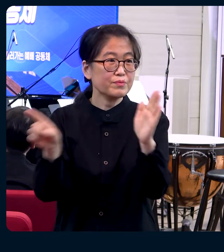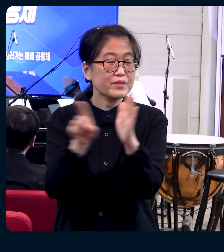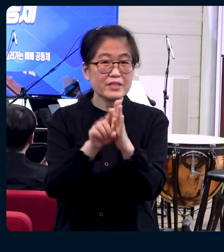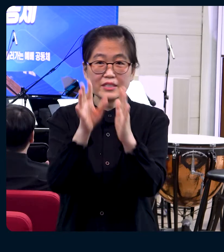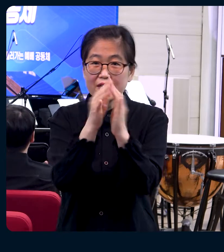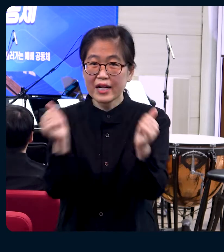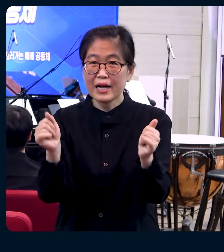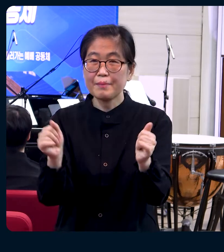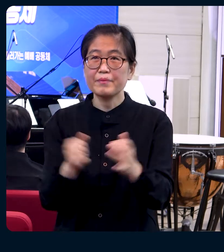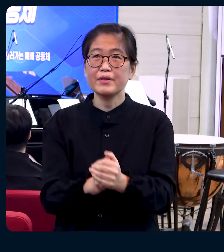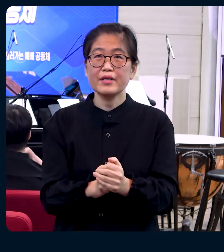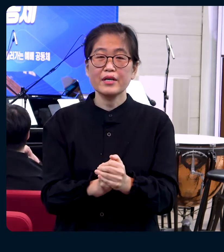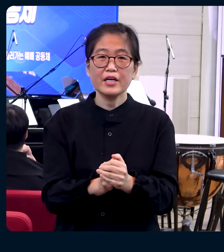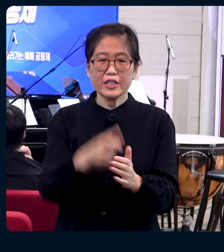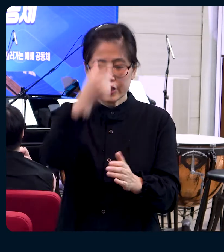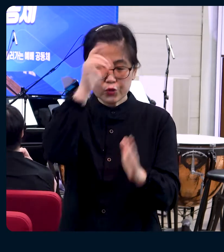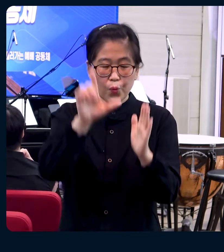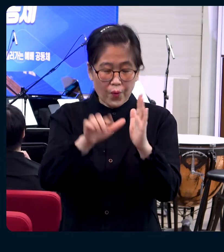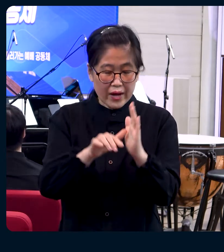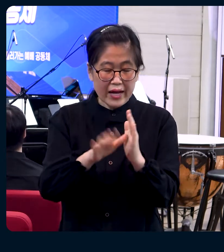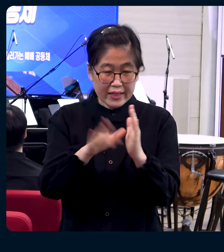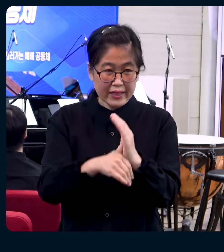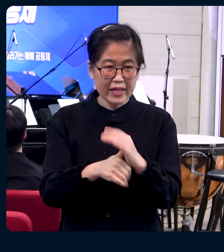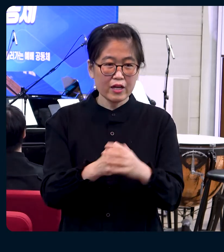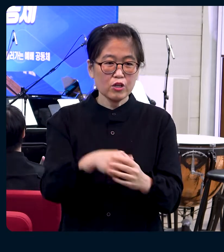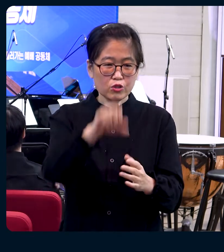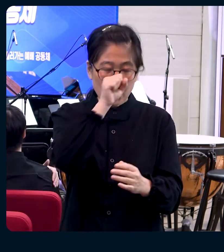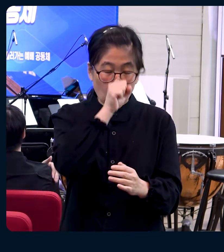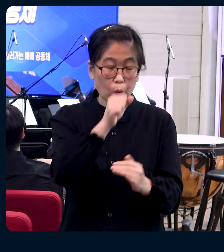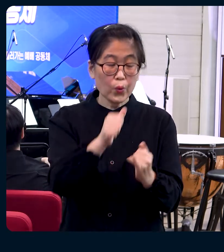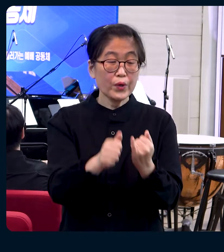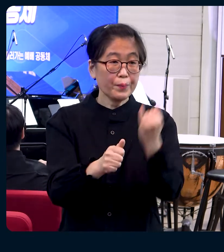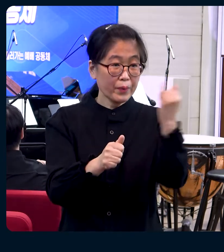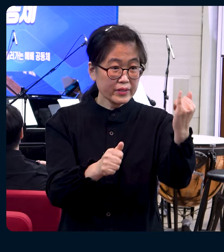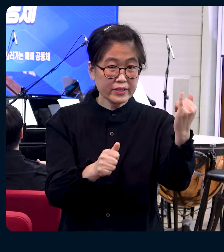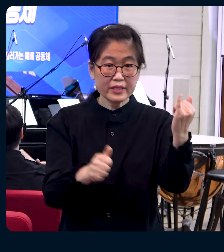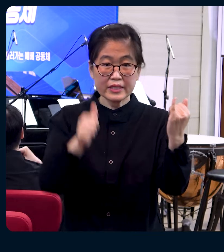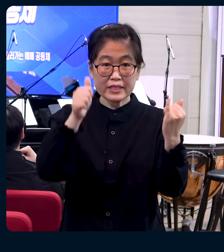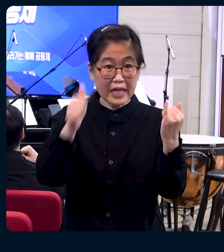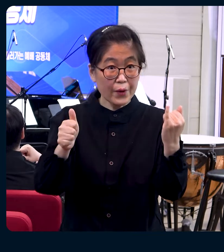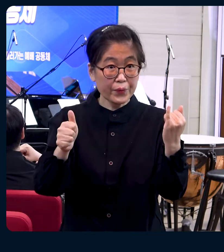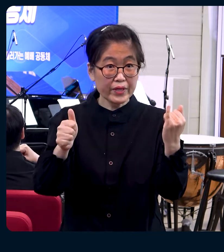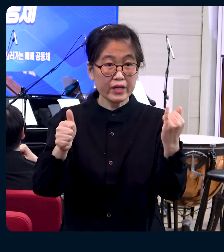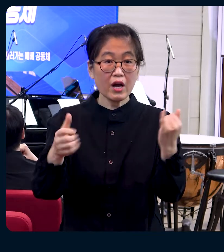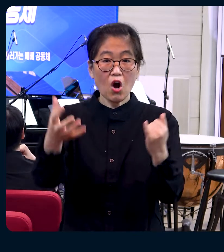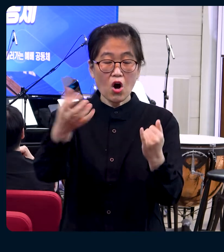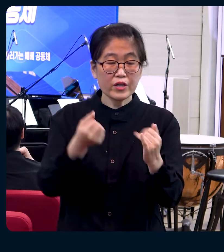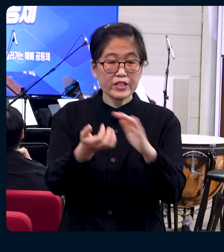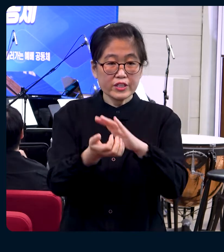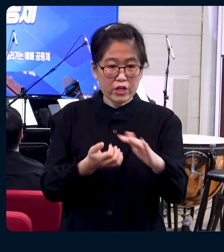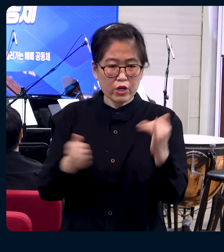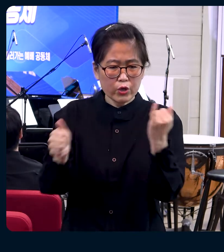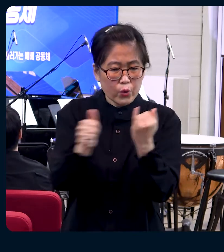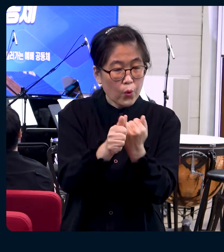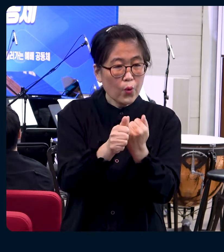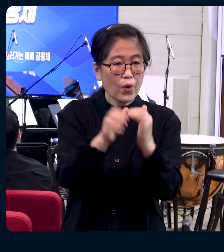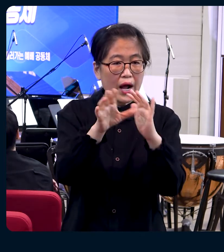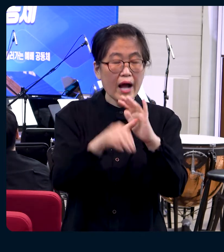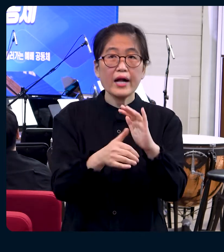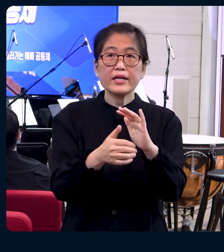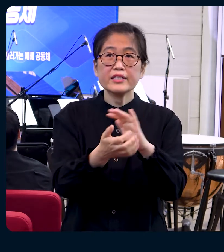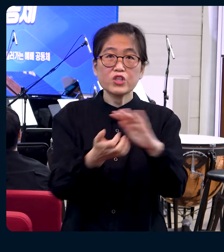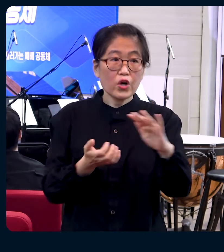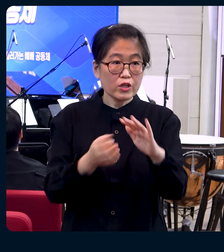사람은 기도할 때 이런 태도가 먼저 필요해요. 좋은 사위, 좋은 며느리감을 얻기 전에, 특히 청년들은 결혼할